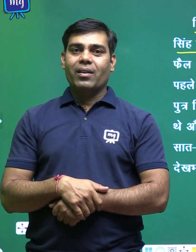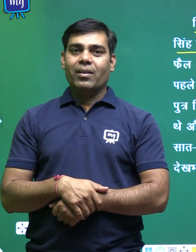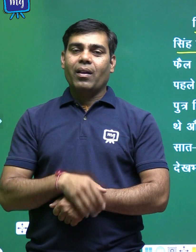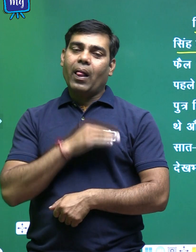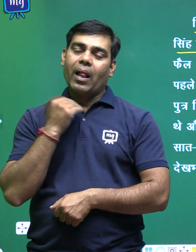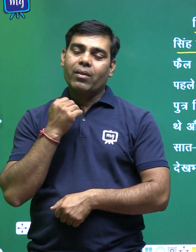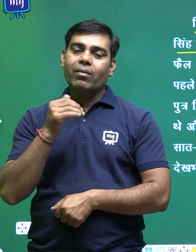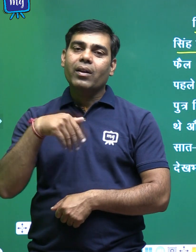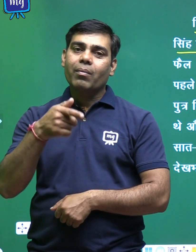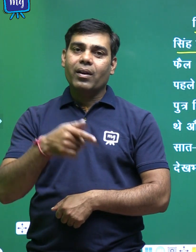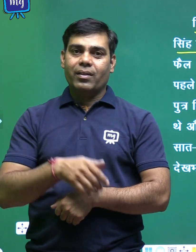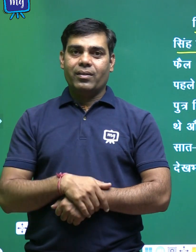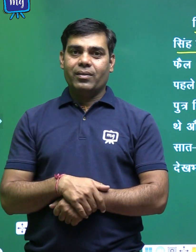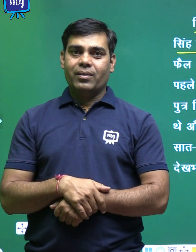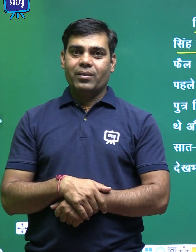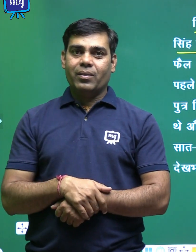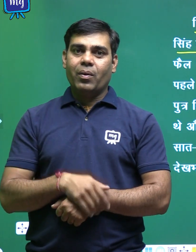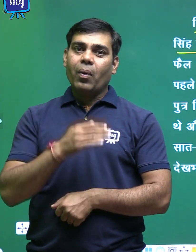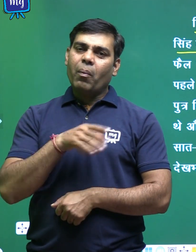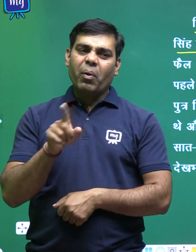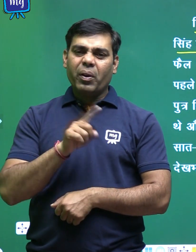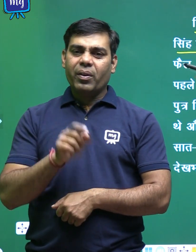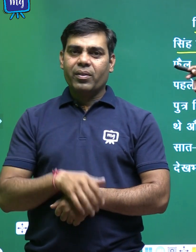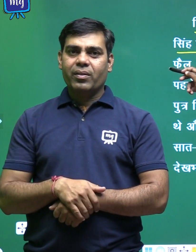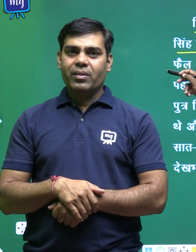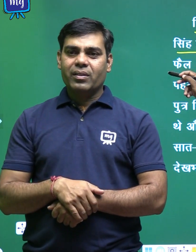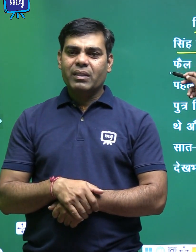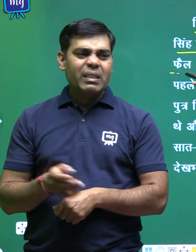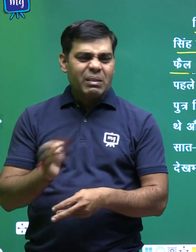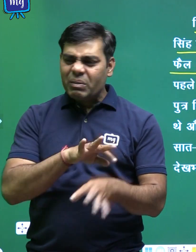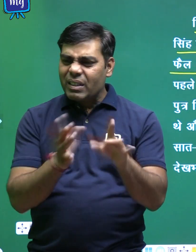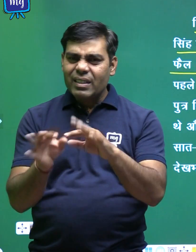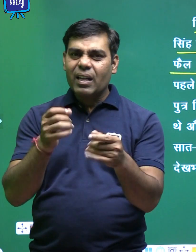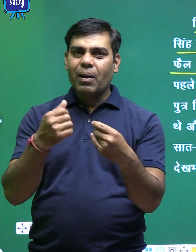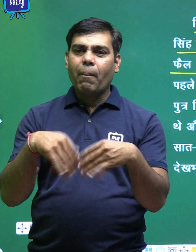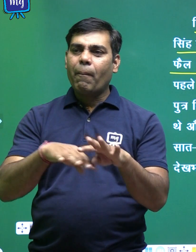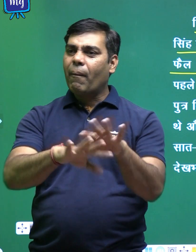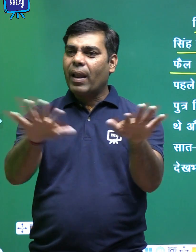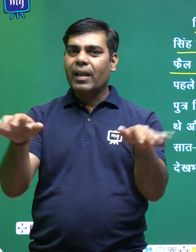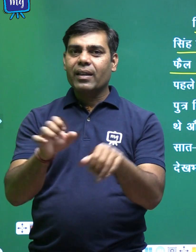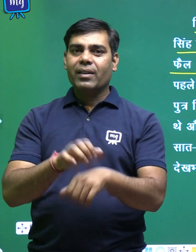मृत्यु के बाद बड़ी अव्यवस्था फैल गई।